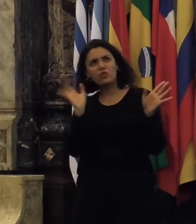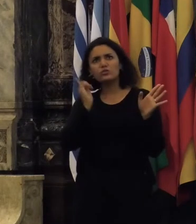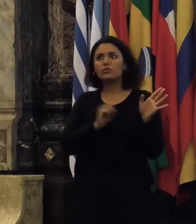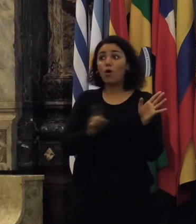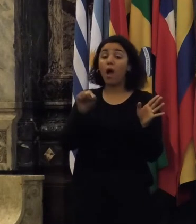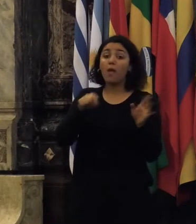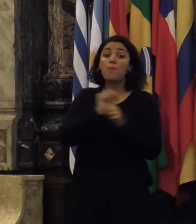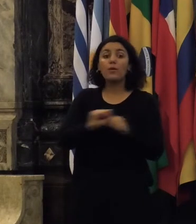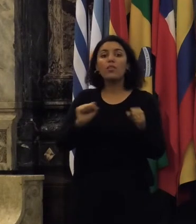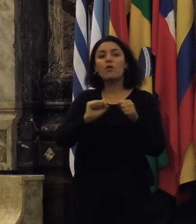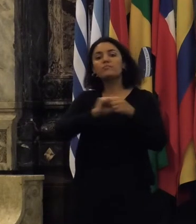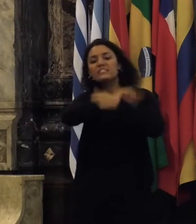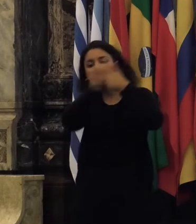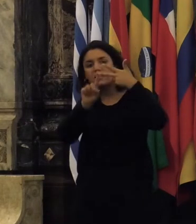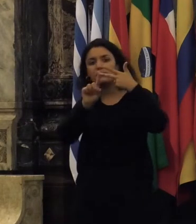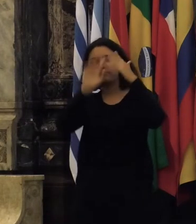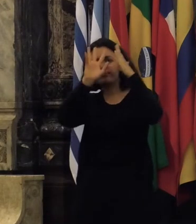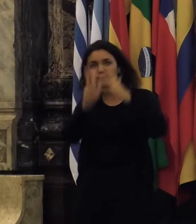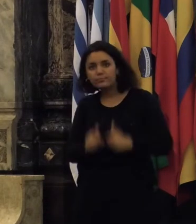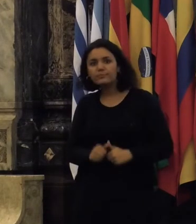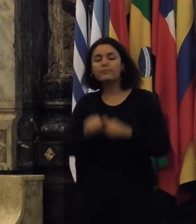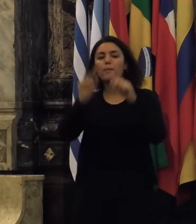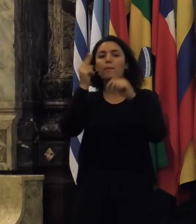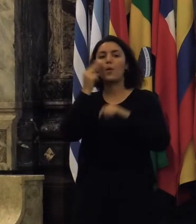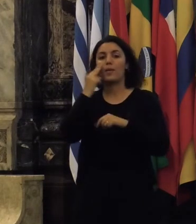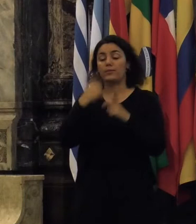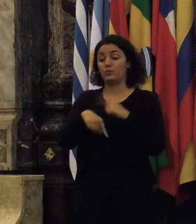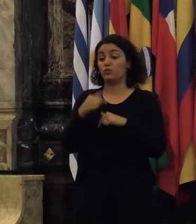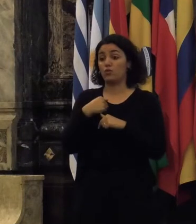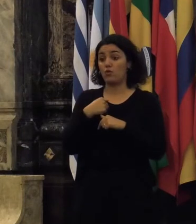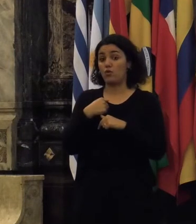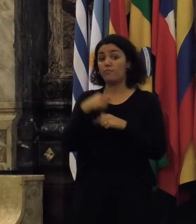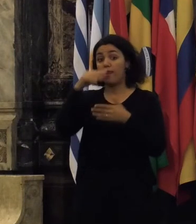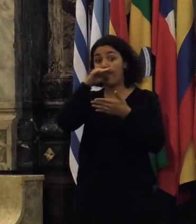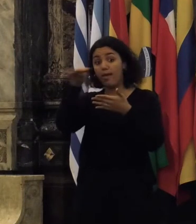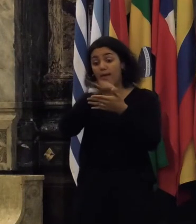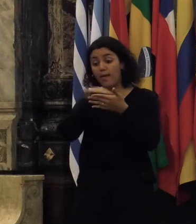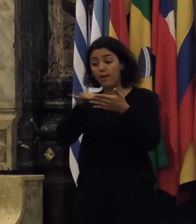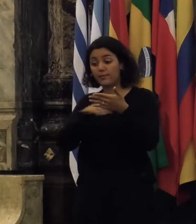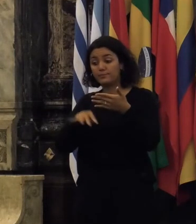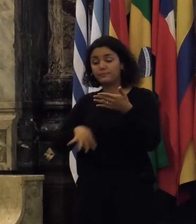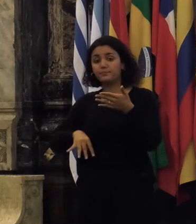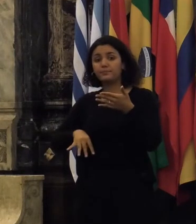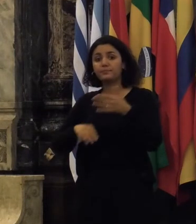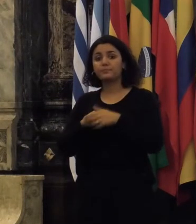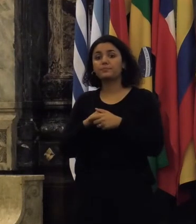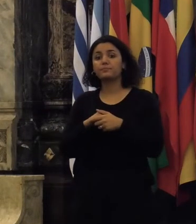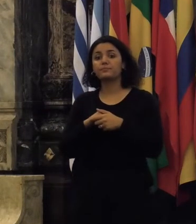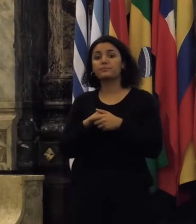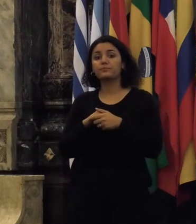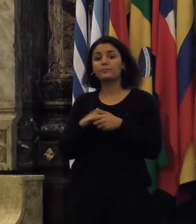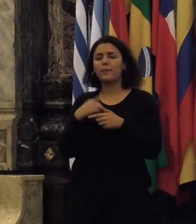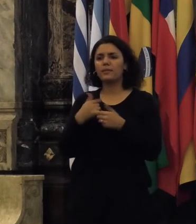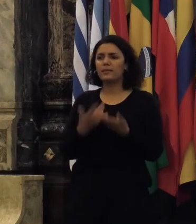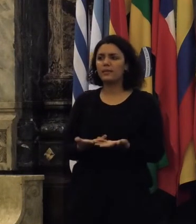este triple orden de problemas, que si me permiten lo voy a leer porque quiero, me fue